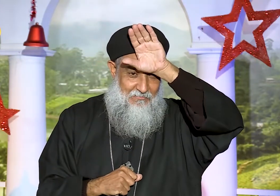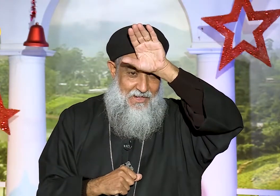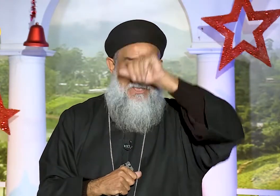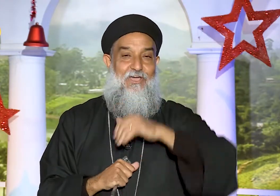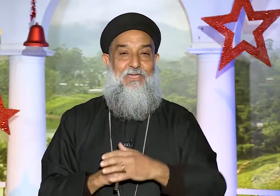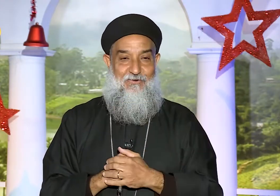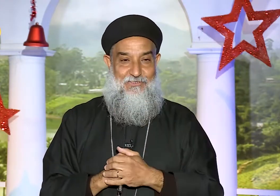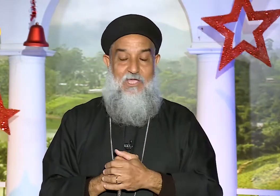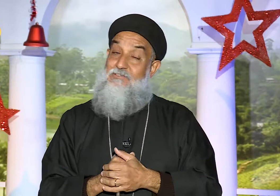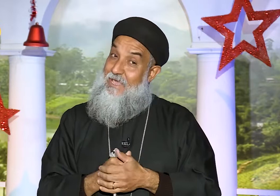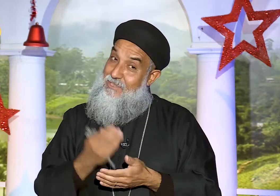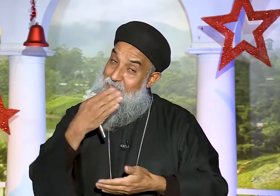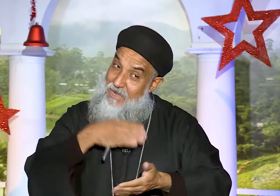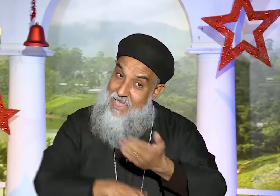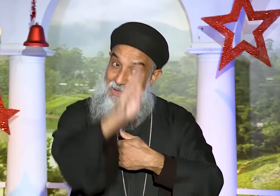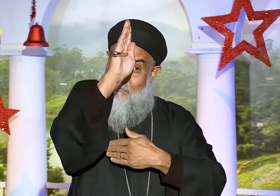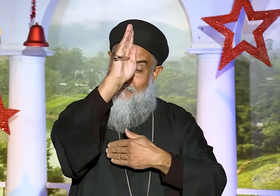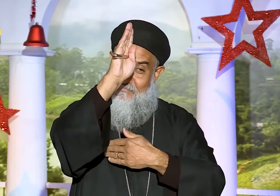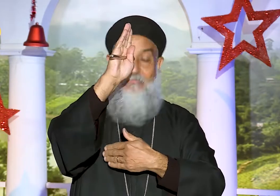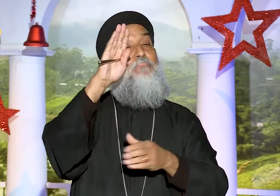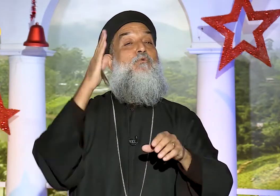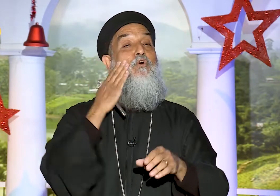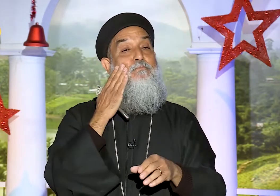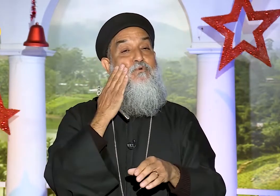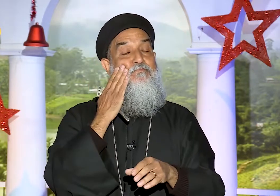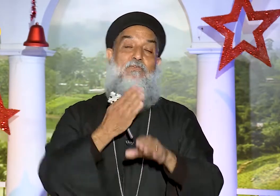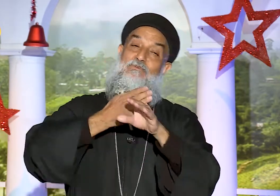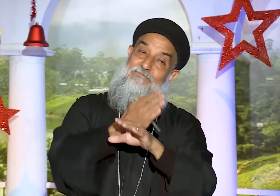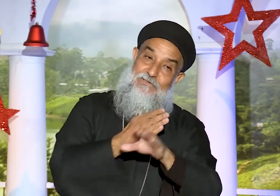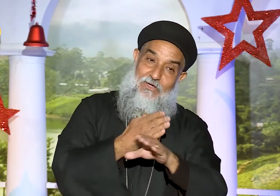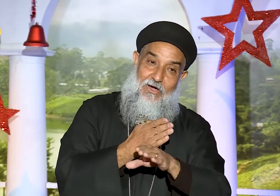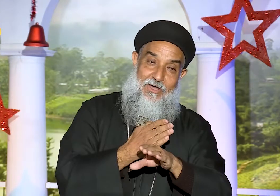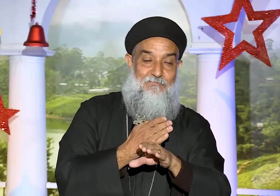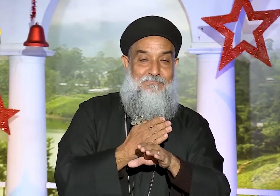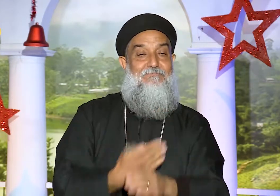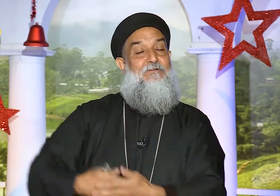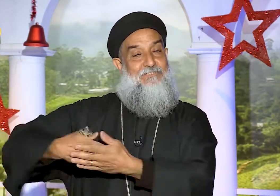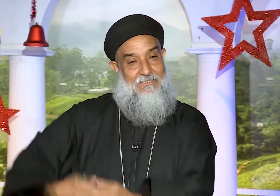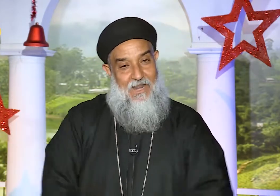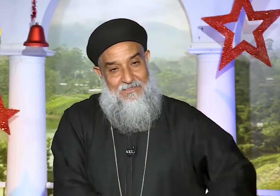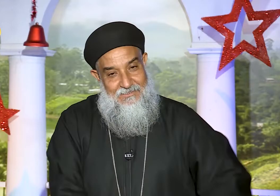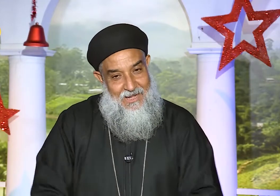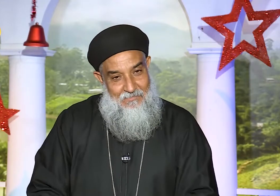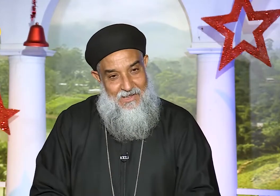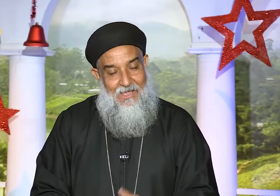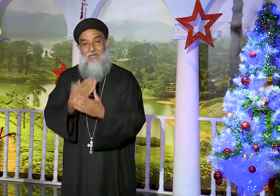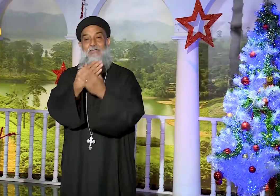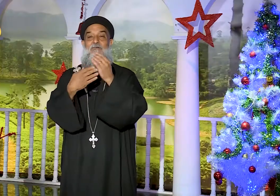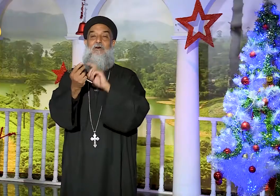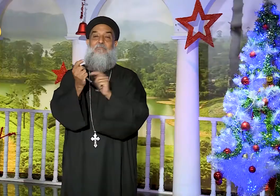الملك هيرودس ساعتها، مين اللي هارب؟ وامه يوسف النجار والست العذراء السلام لحيلها ورب